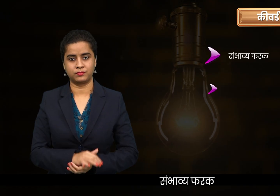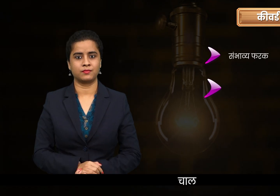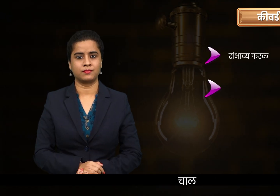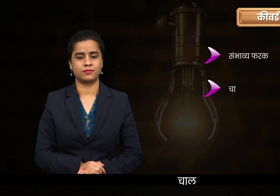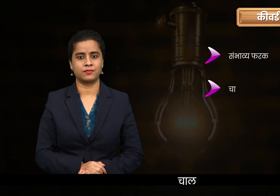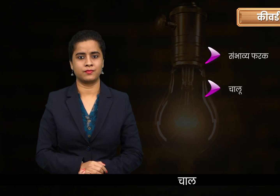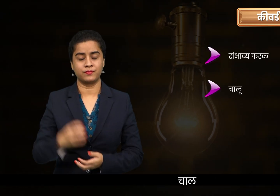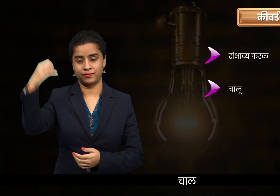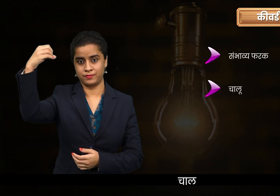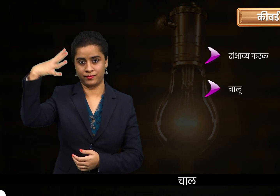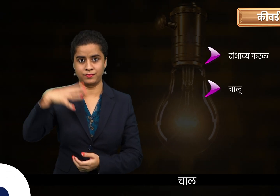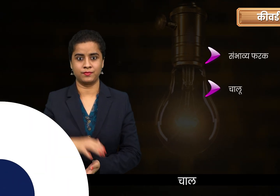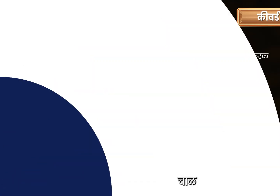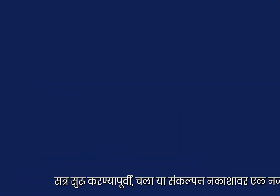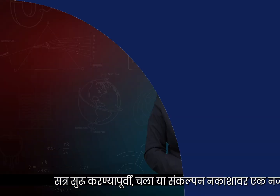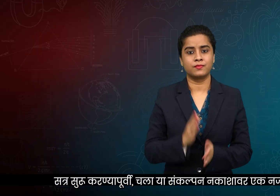चाल.